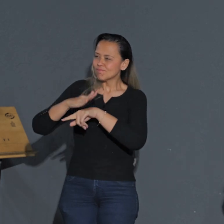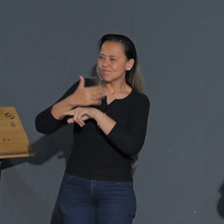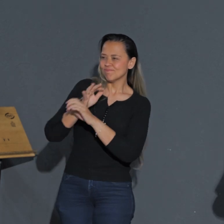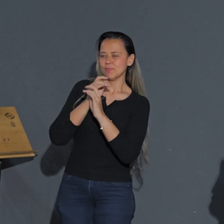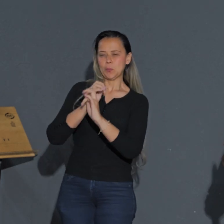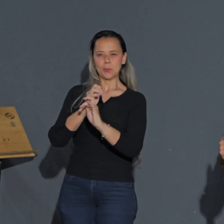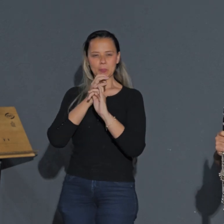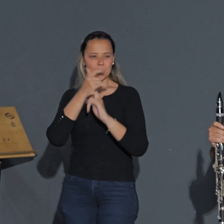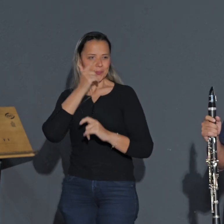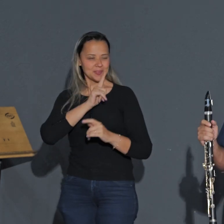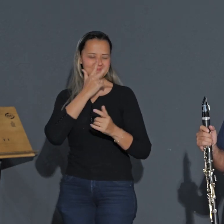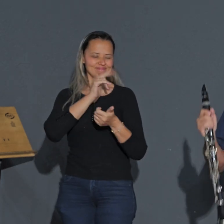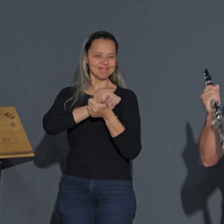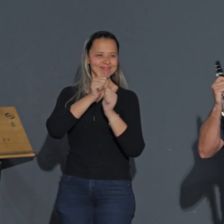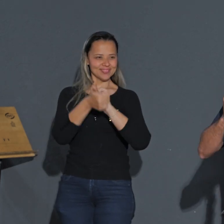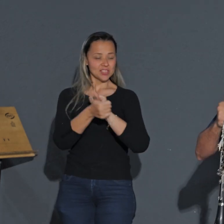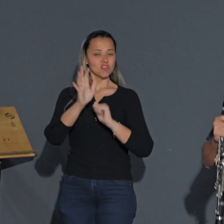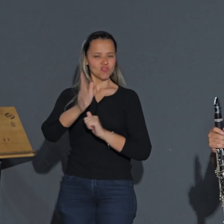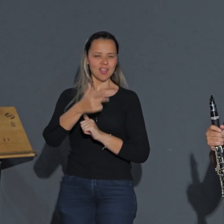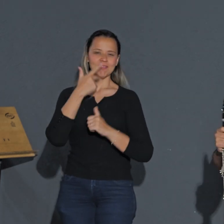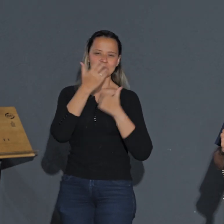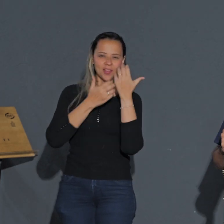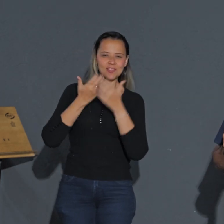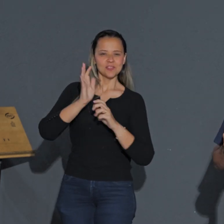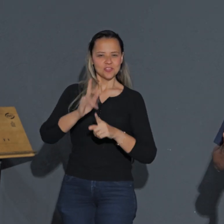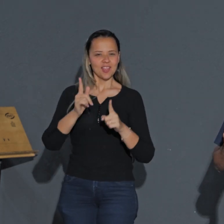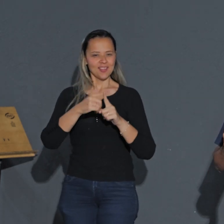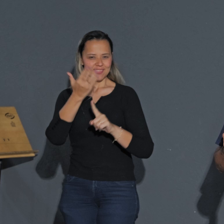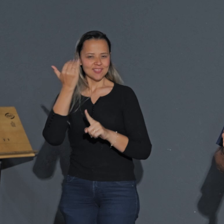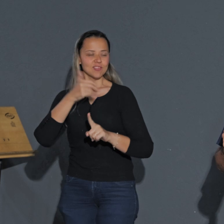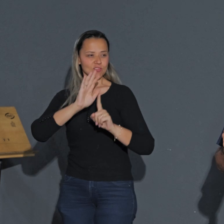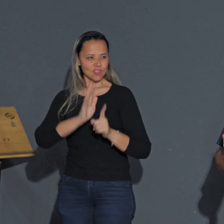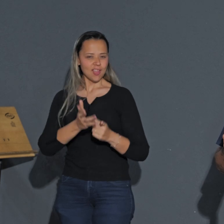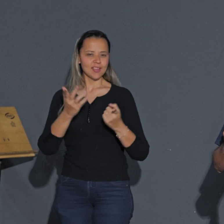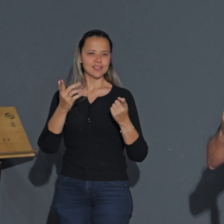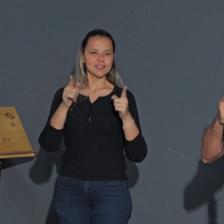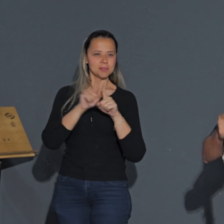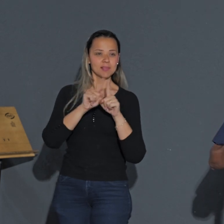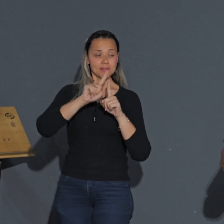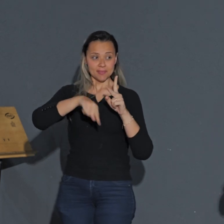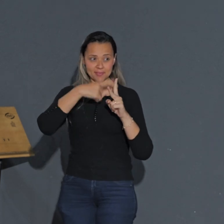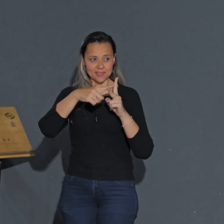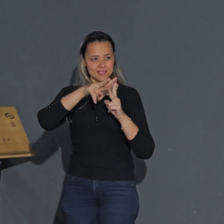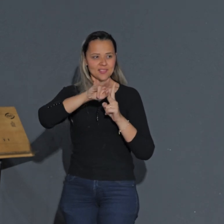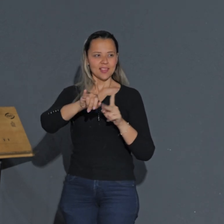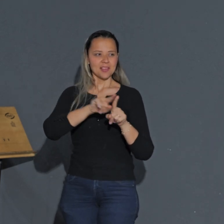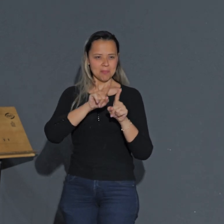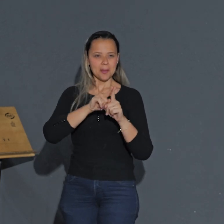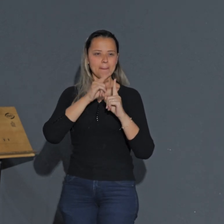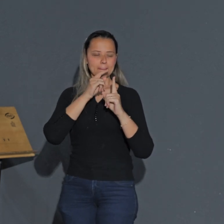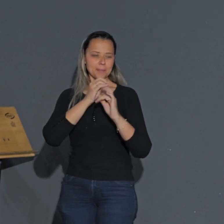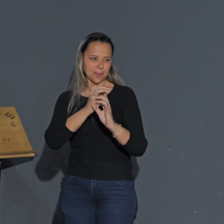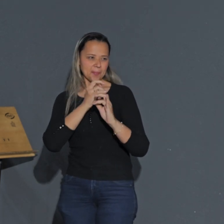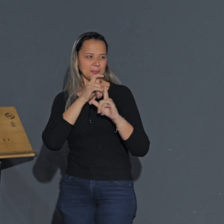para dois clarinetes e ela já tinha tocado, né, Letícia, com clarinete e piano, e a próxima peça também é para clarinete e